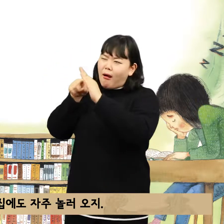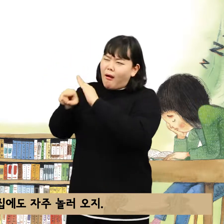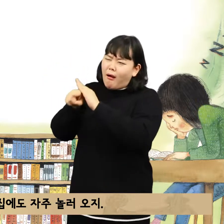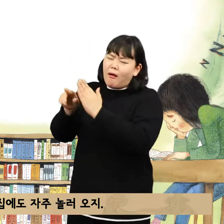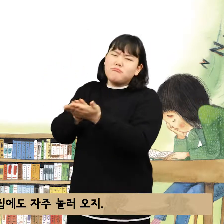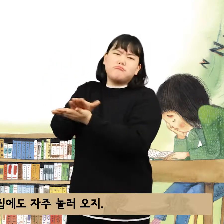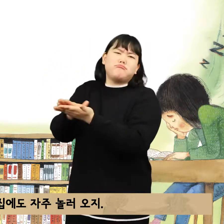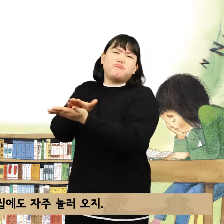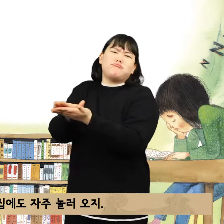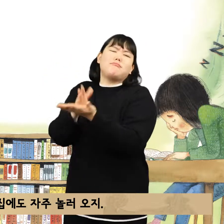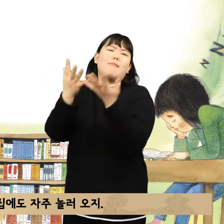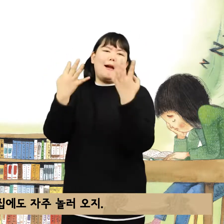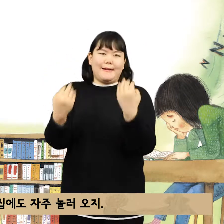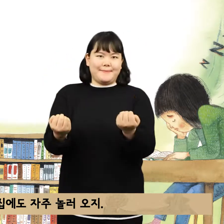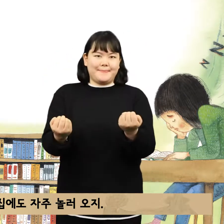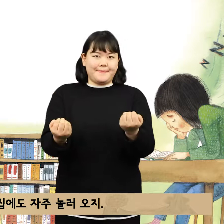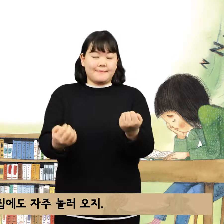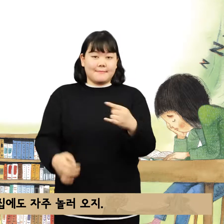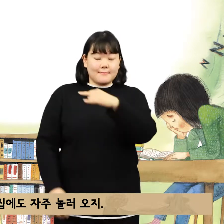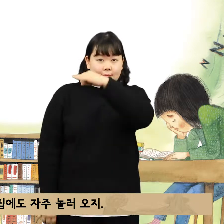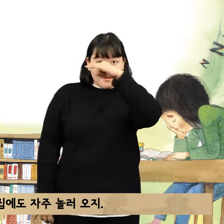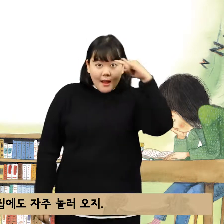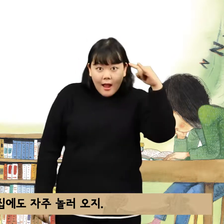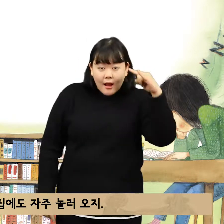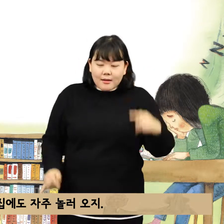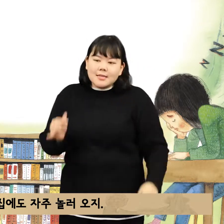정민이네 집에도 자주 놀러 오지.